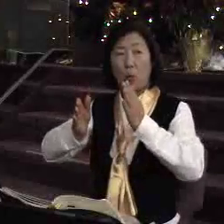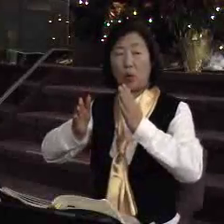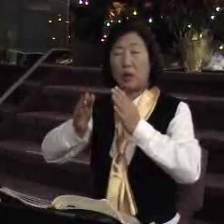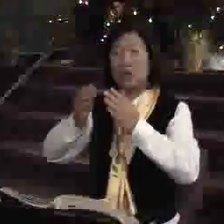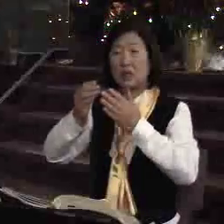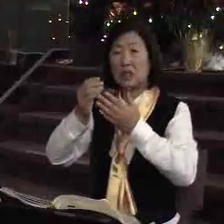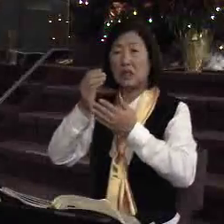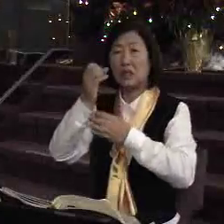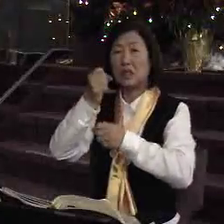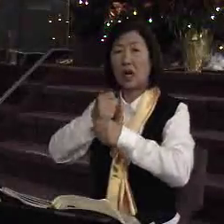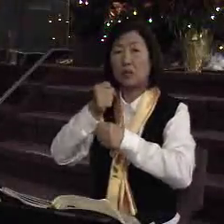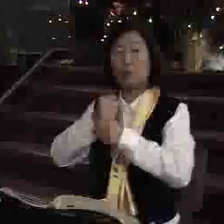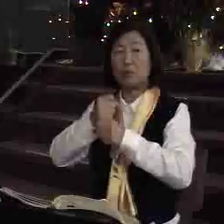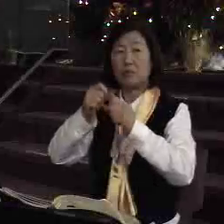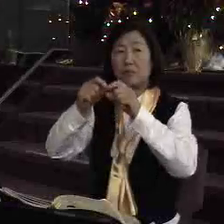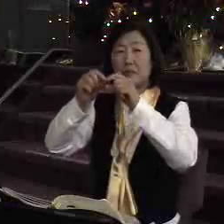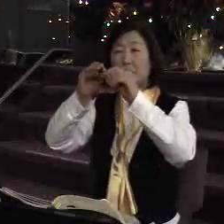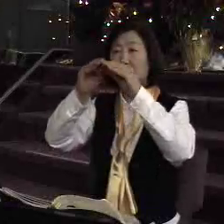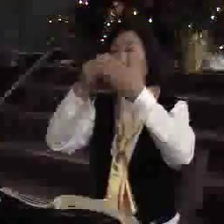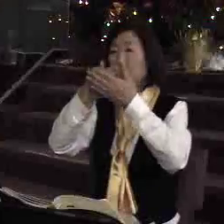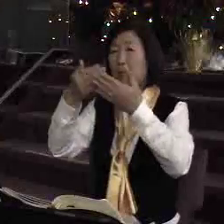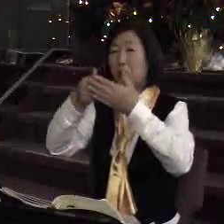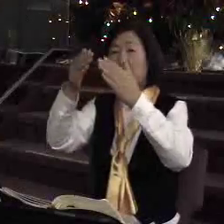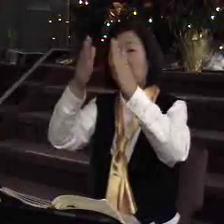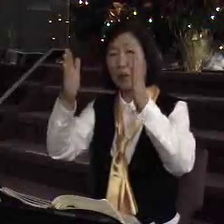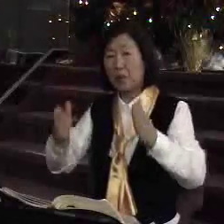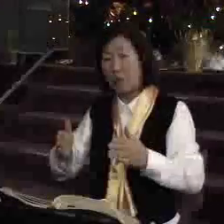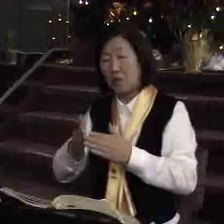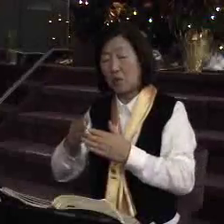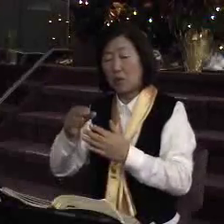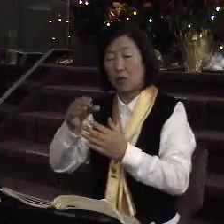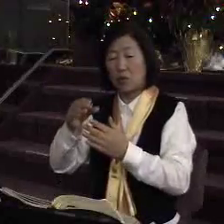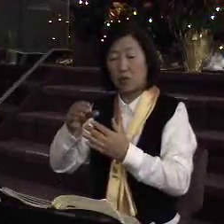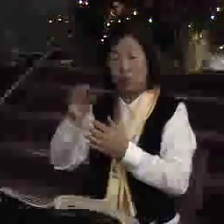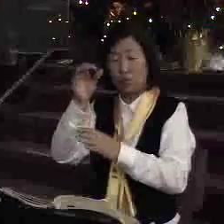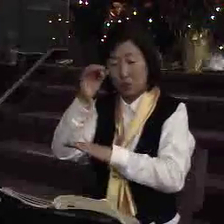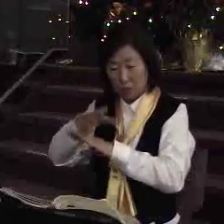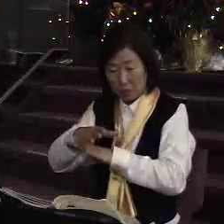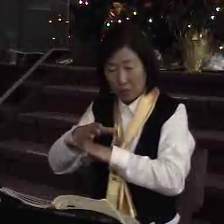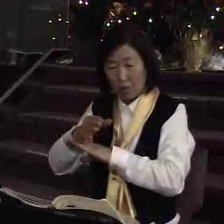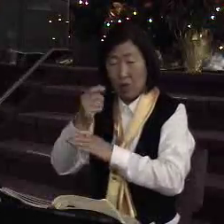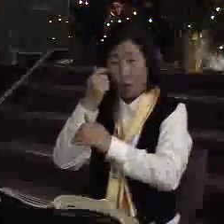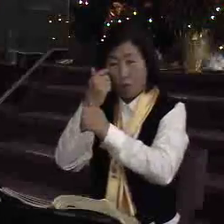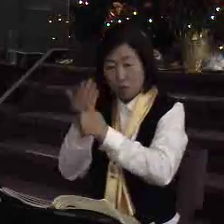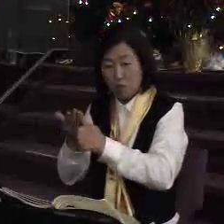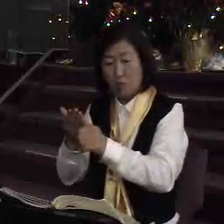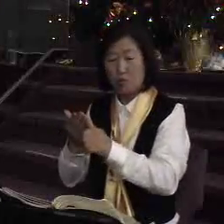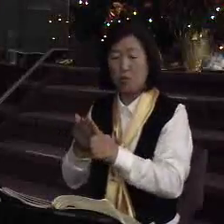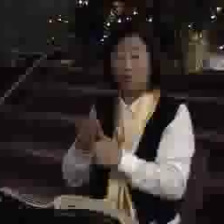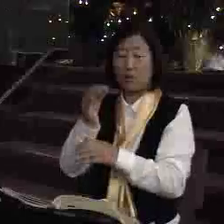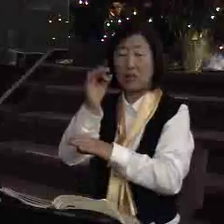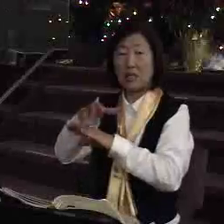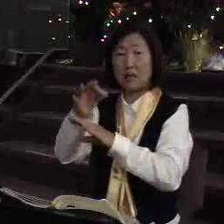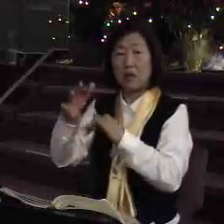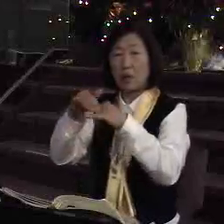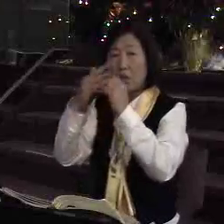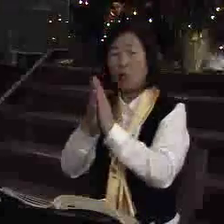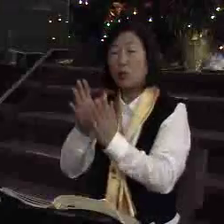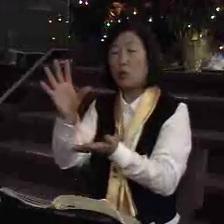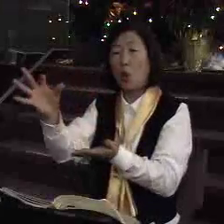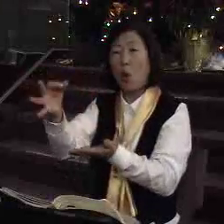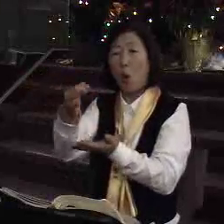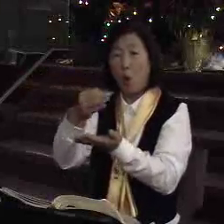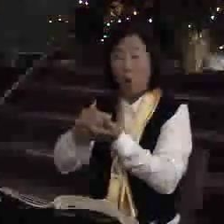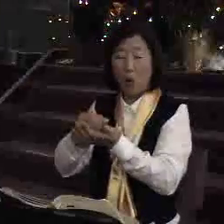관심 있으신 분들은 사무실에서 작품을 구입 문의해 주시기를 바라고, 작품을 구입하신 모든 금액은, 판매